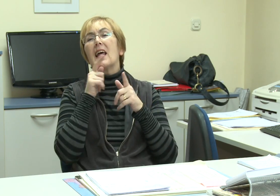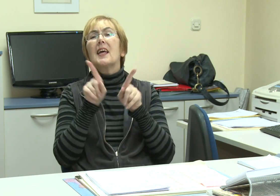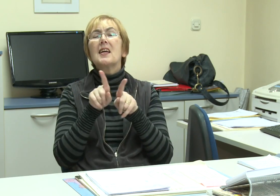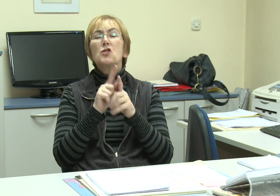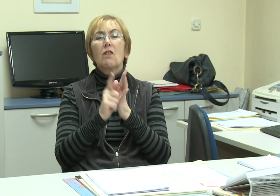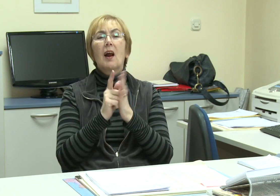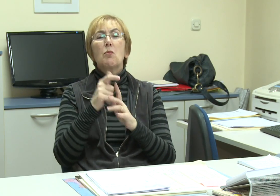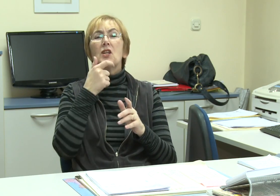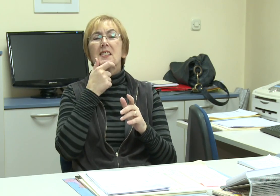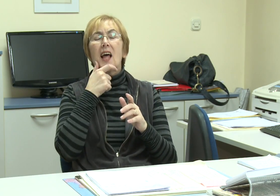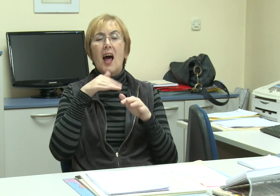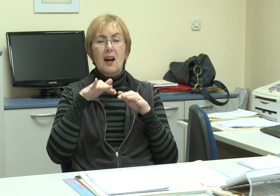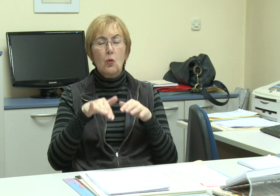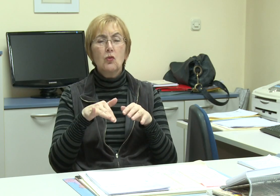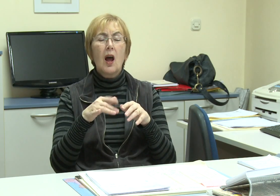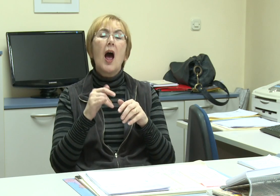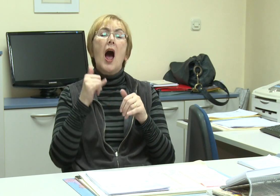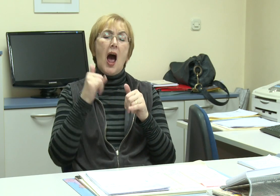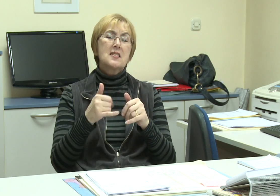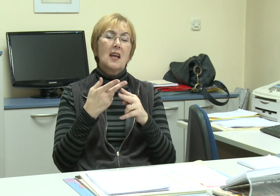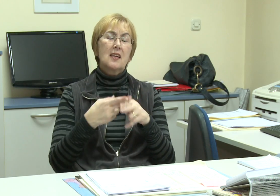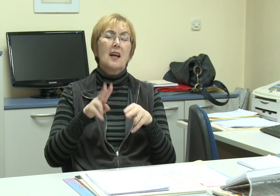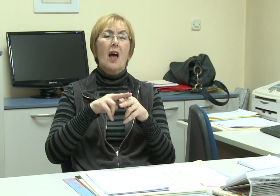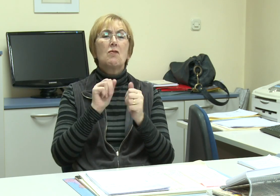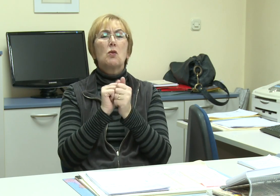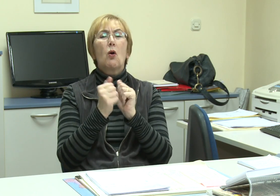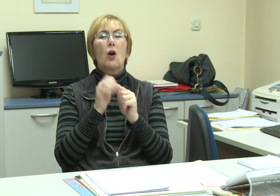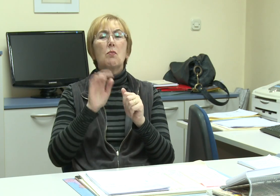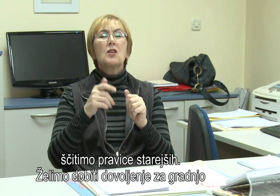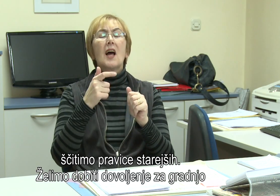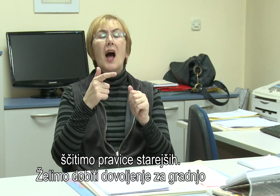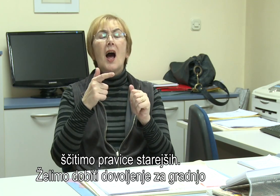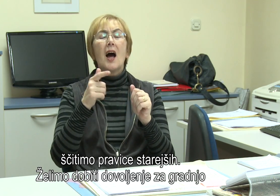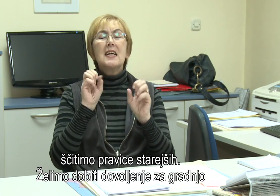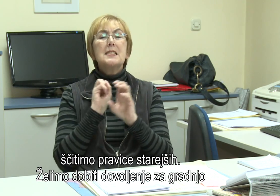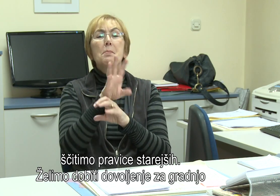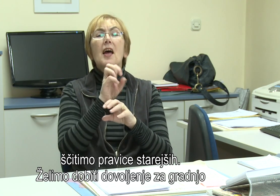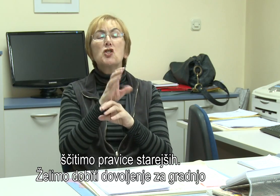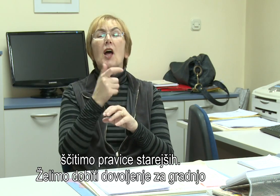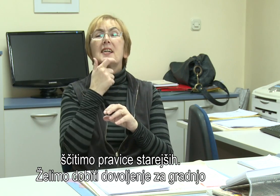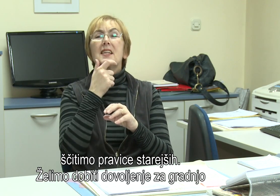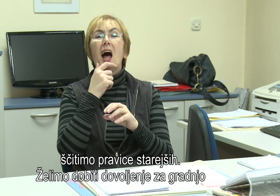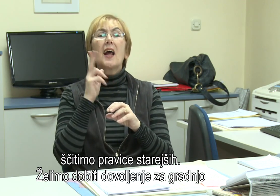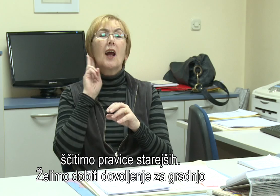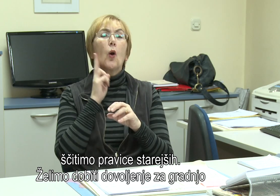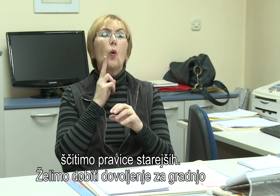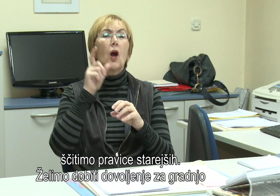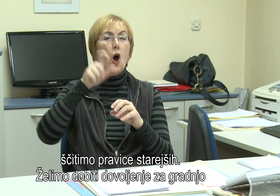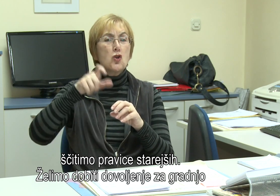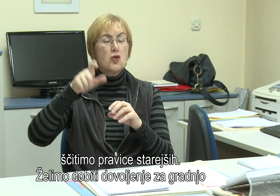i istovremeno stara ljudi, a sada se najviše borimo za smještaj starih glugih